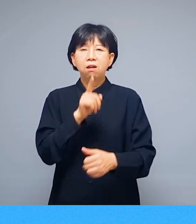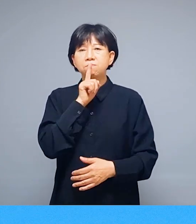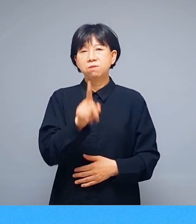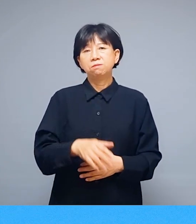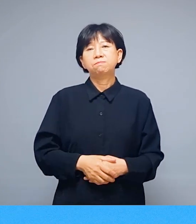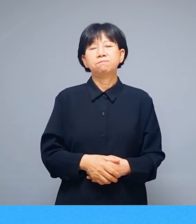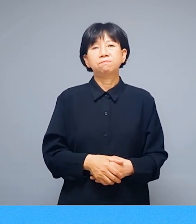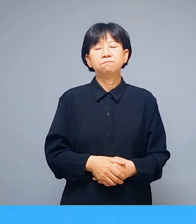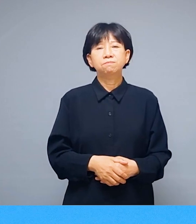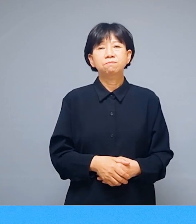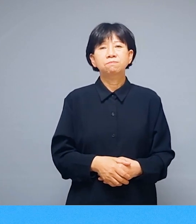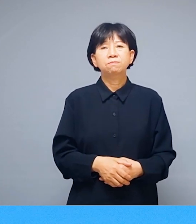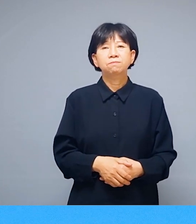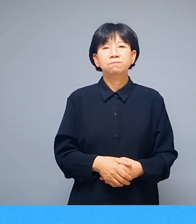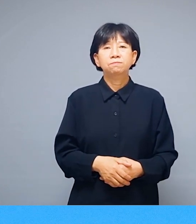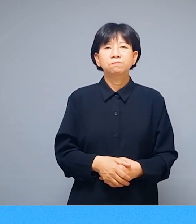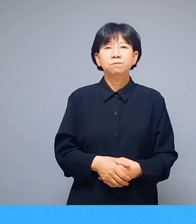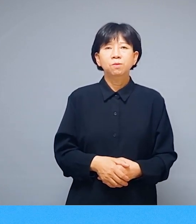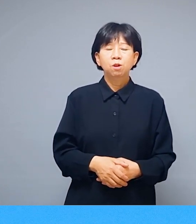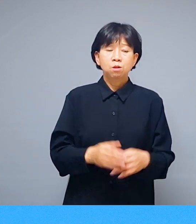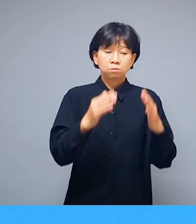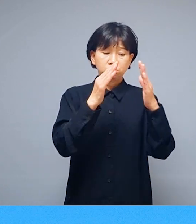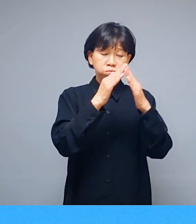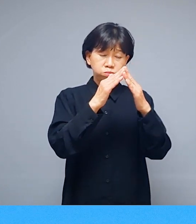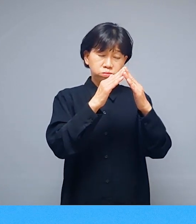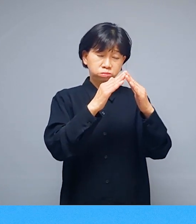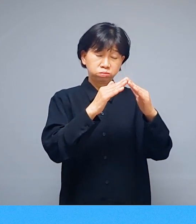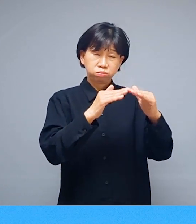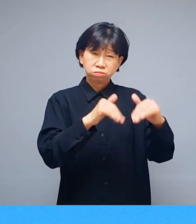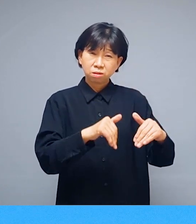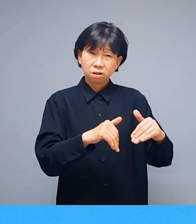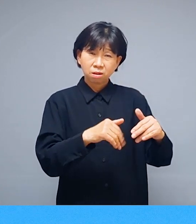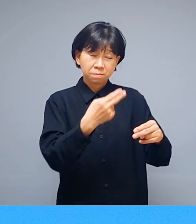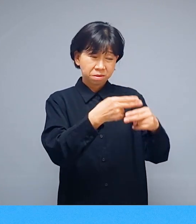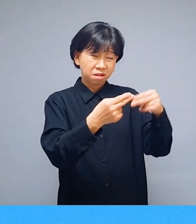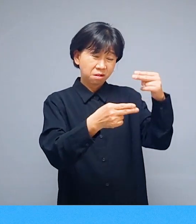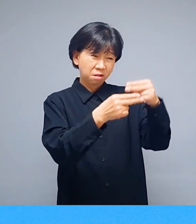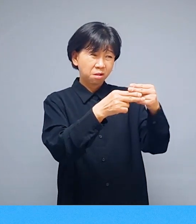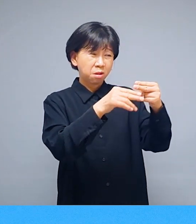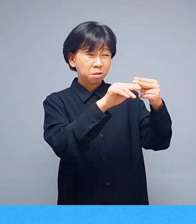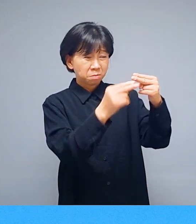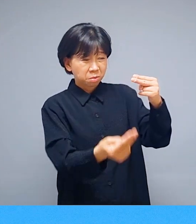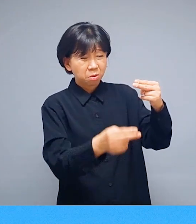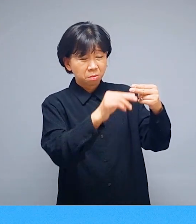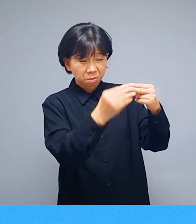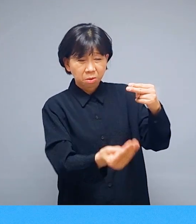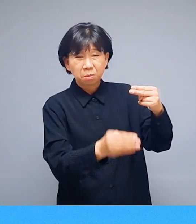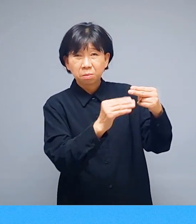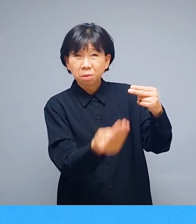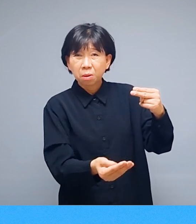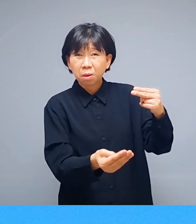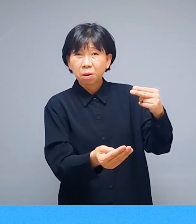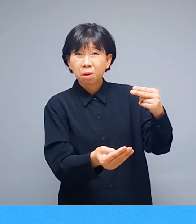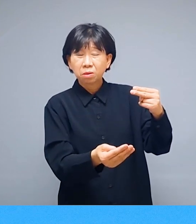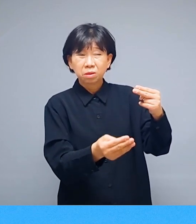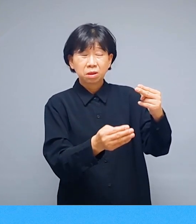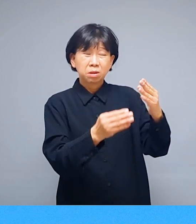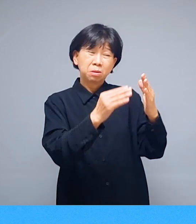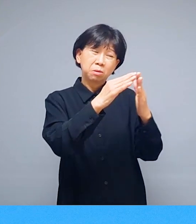놓치지 않는다는 거지요. 무너져가는 벽을 그냥 두면 쓰러질 수밖에 없습니다. 하지만 그 벽에 버팀목을